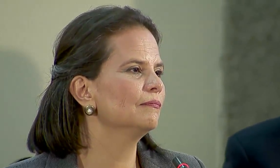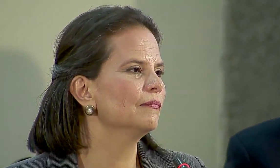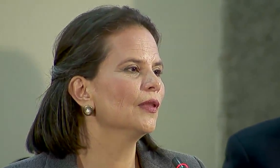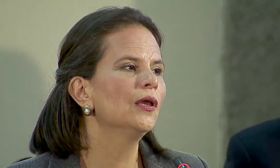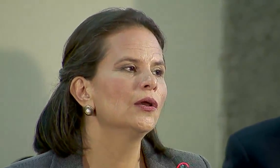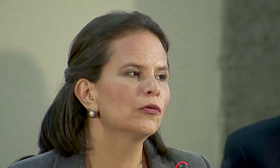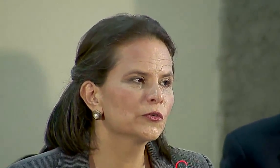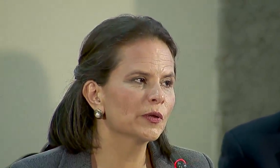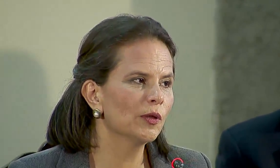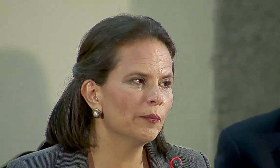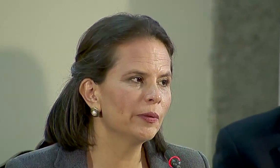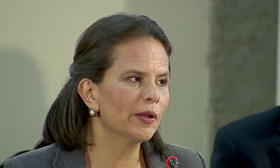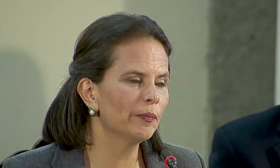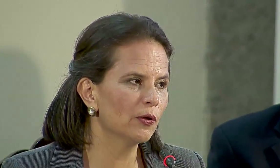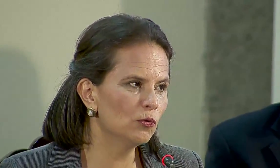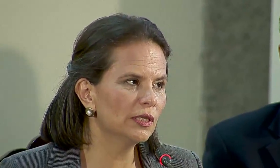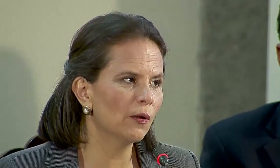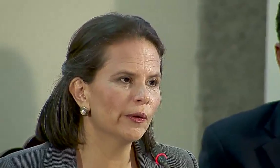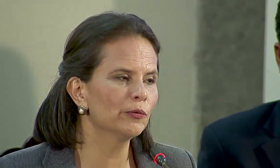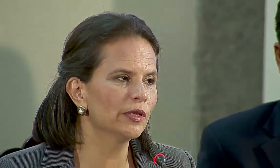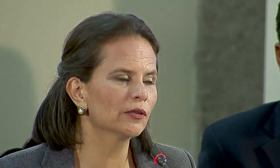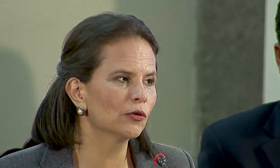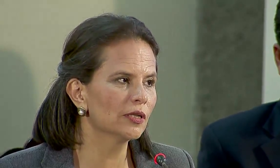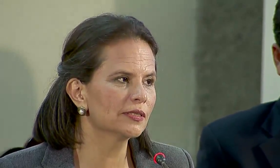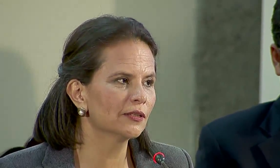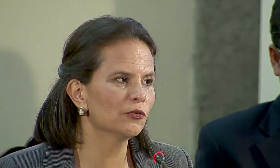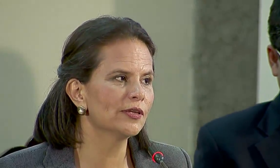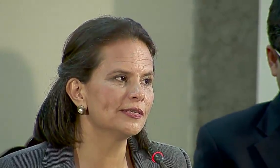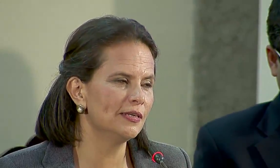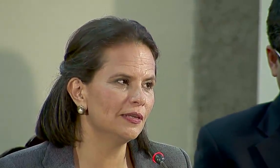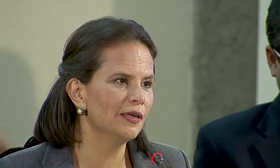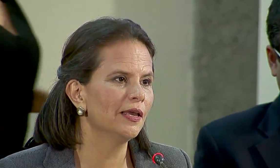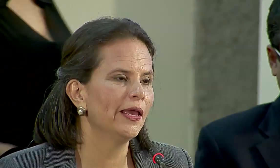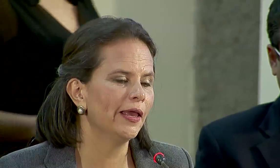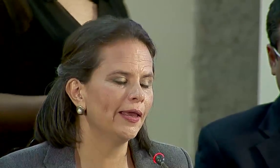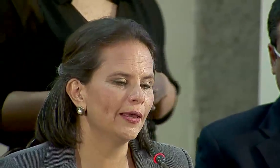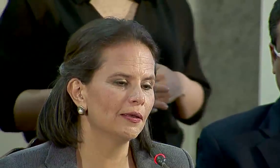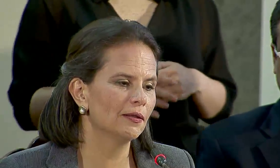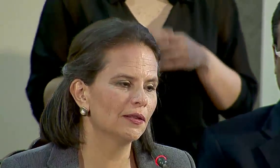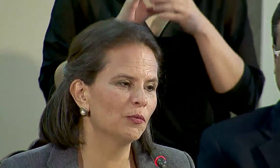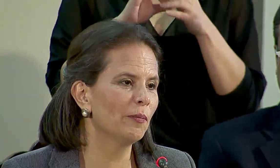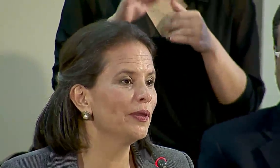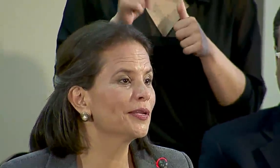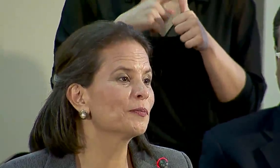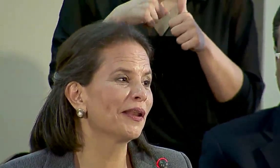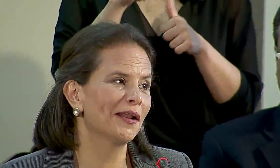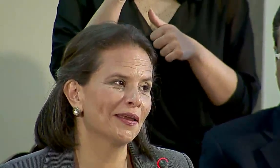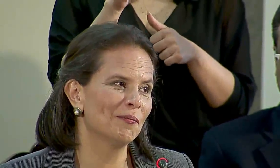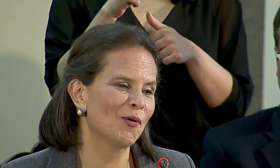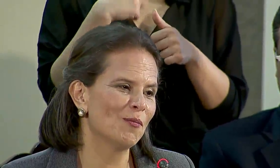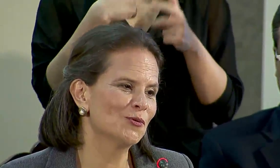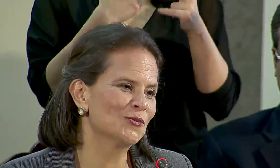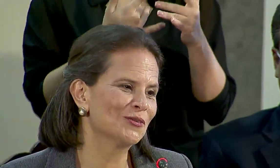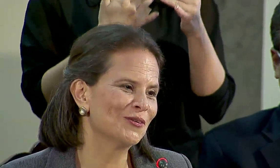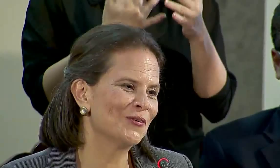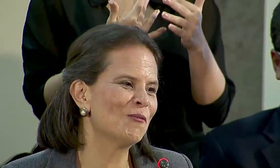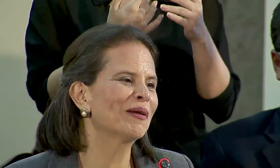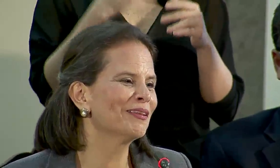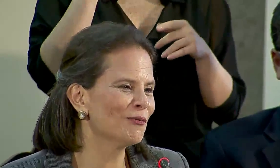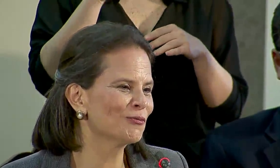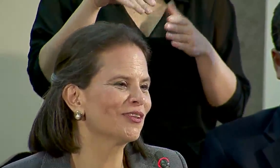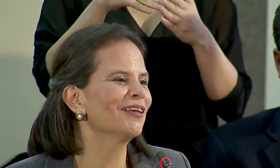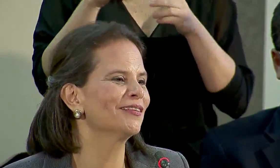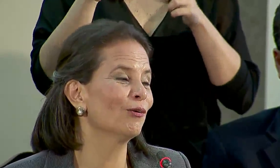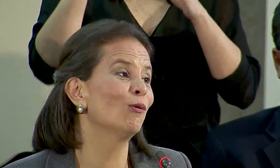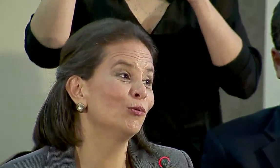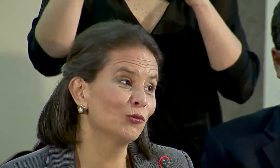FIA? Con respecto a la primera pregunta, va a haber un director del Centro de Cine. Les voy a pedir esperar a que podamos